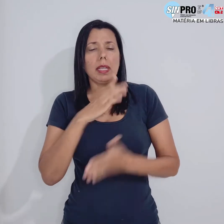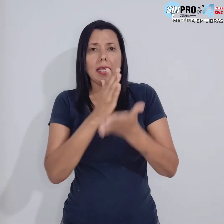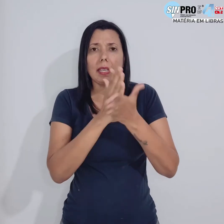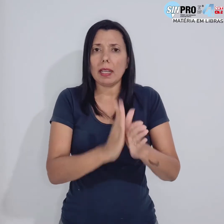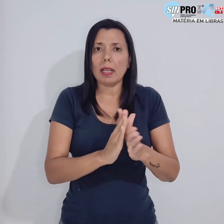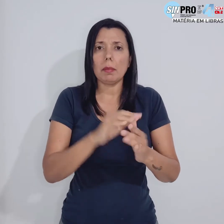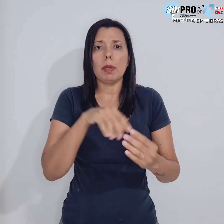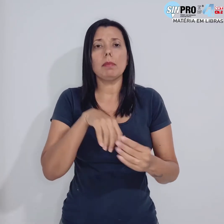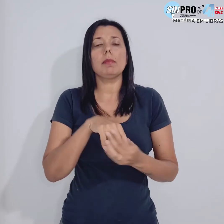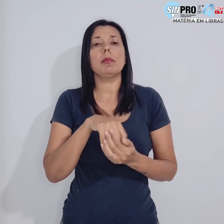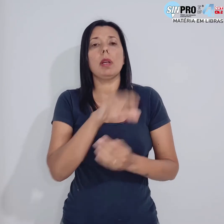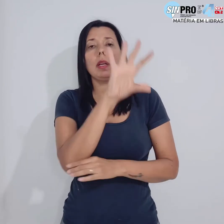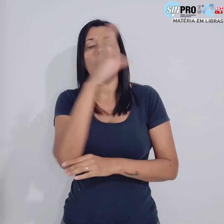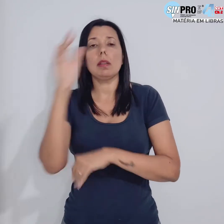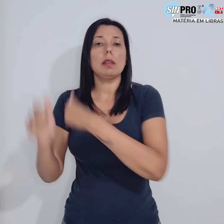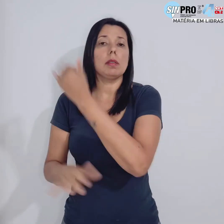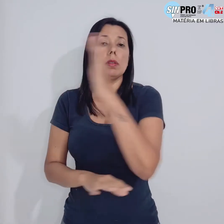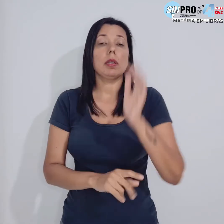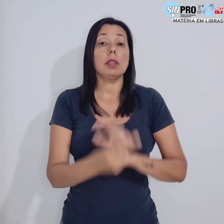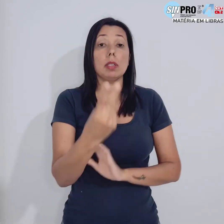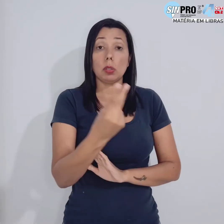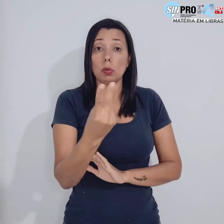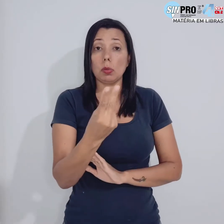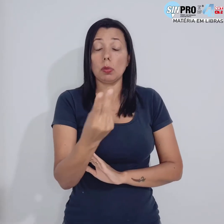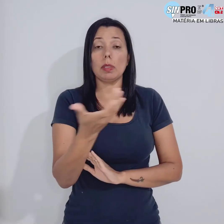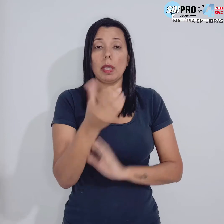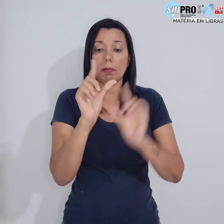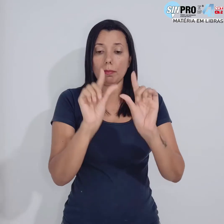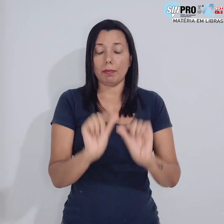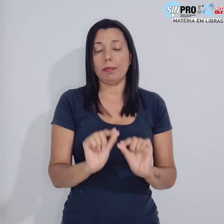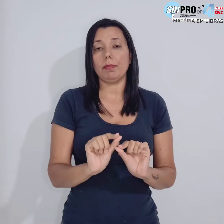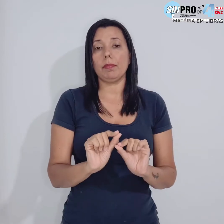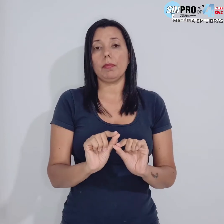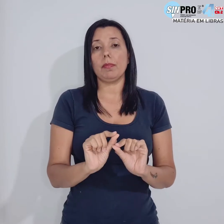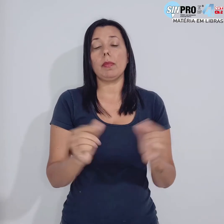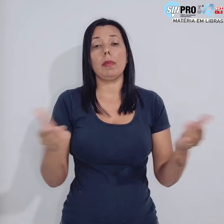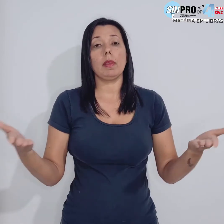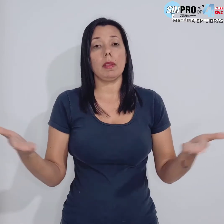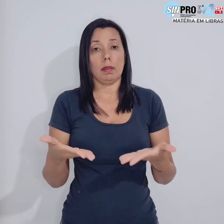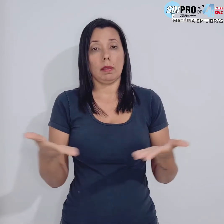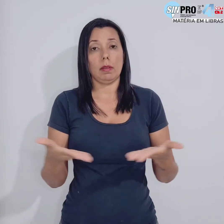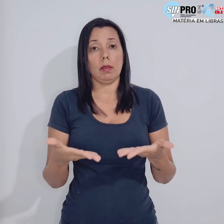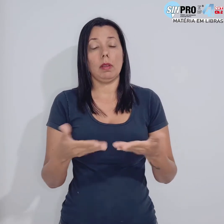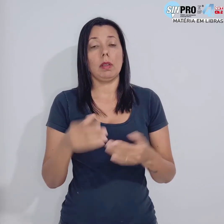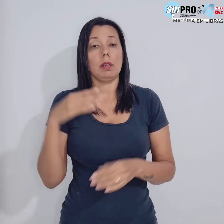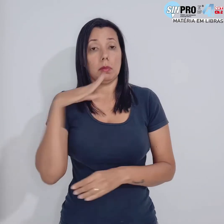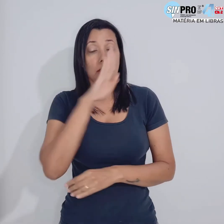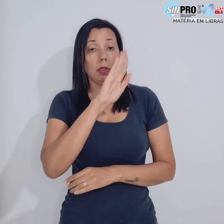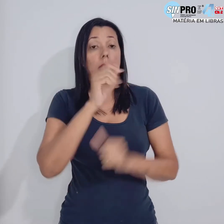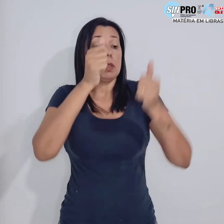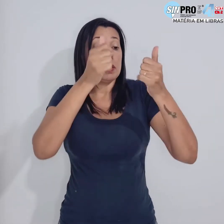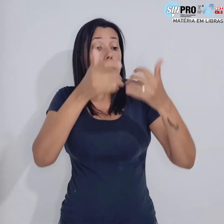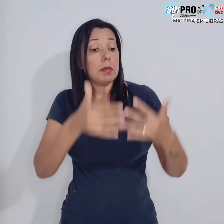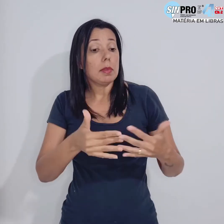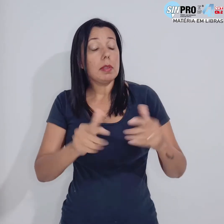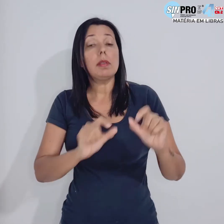das comunidades indígenas no caso de garimpo, apenas prever que elas serão consultadas no caso da